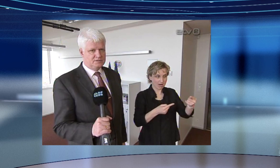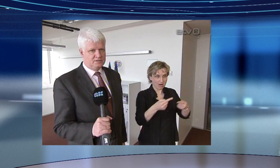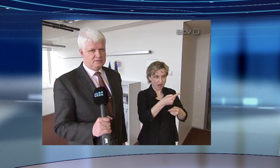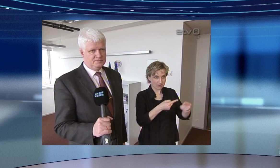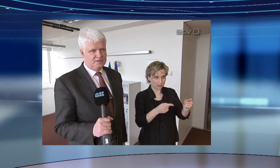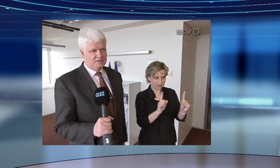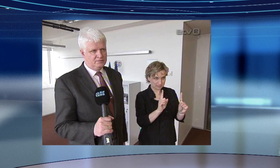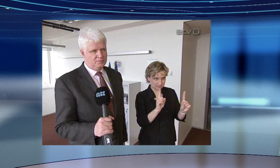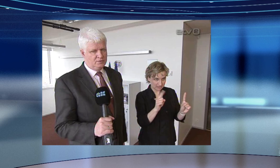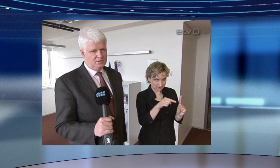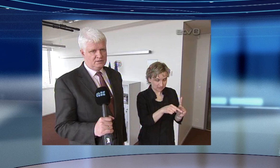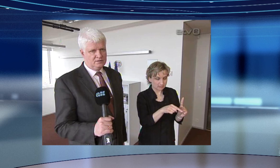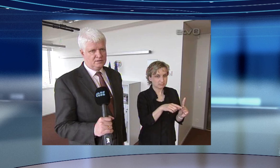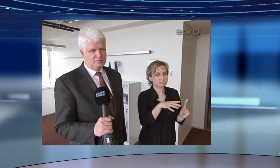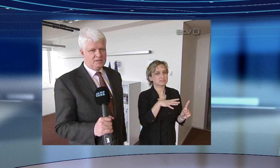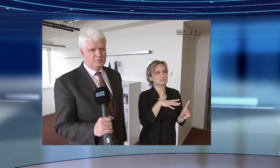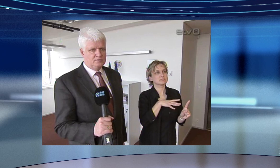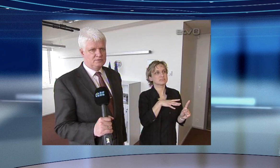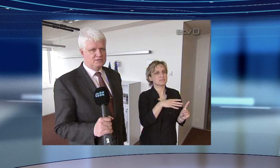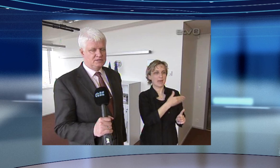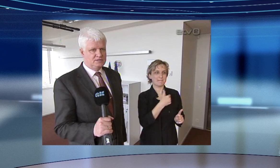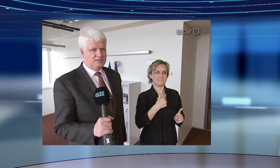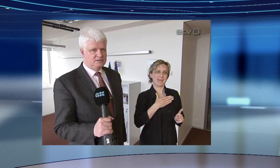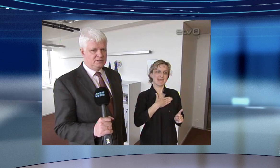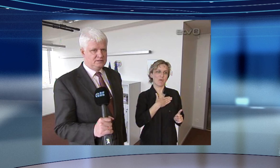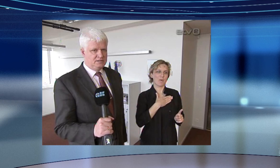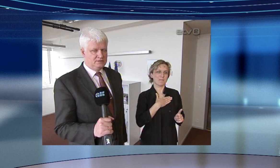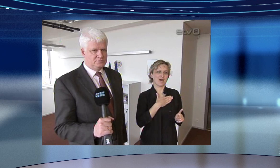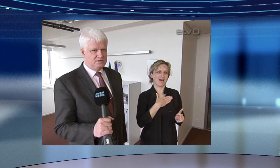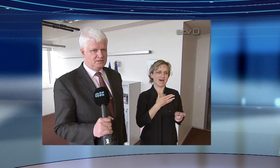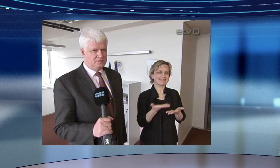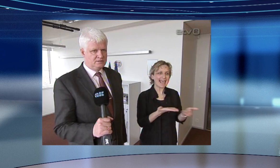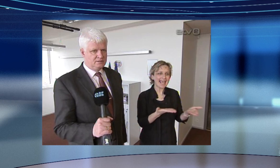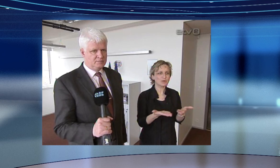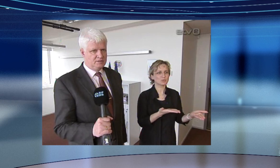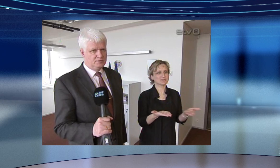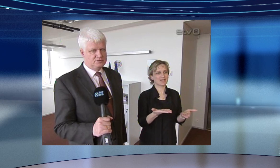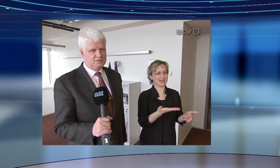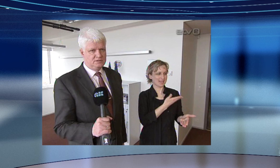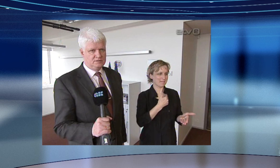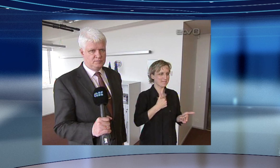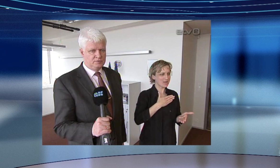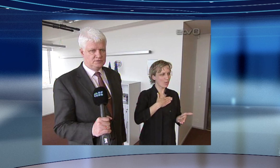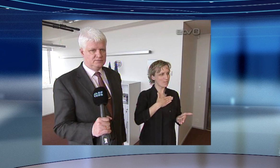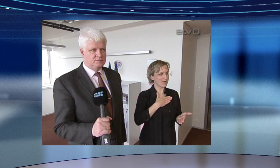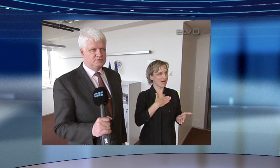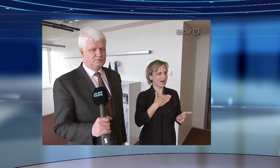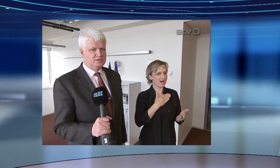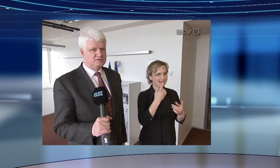ka võib-olla meiepoolsete teenuste ja meiepoolsete poolse informatsiooni